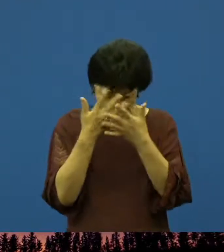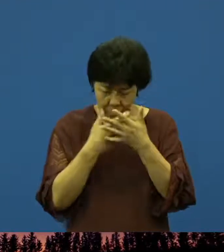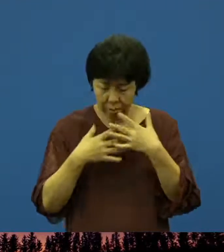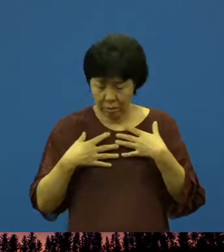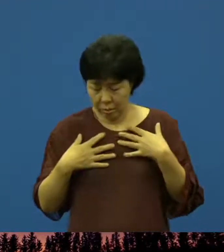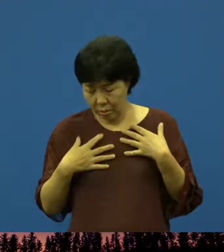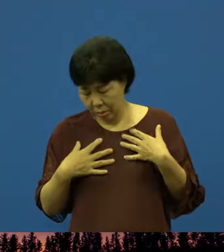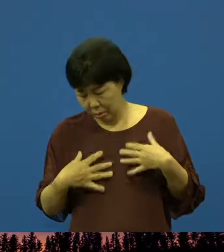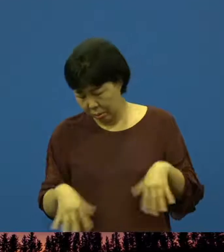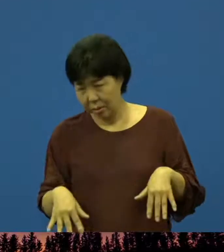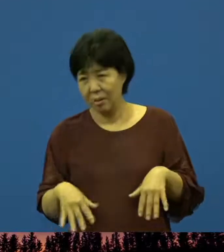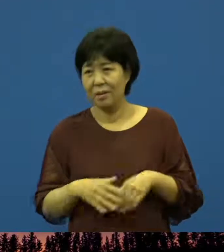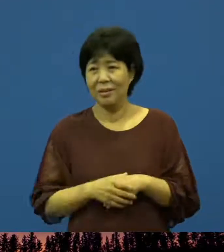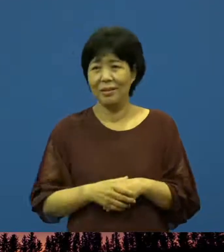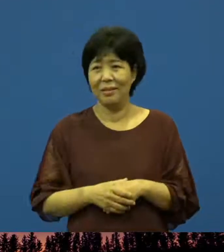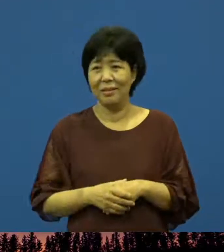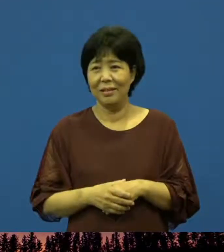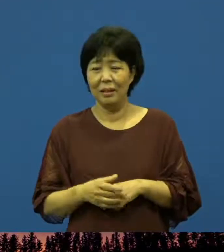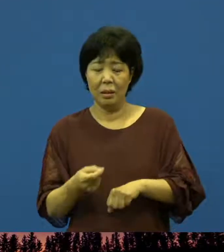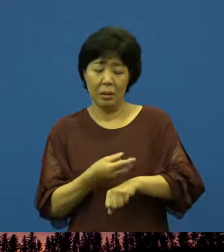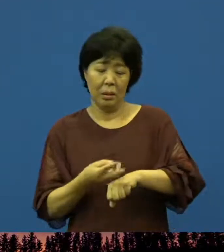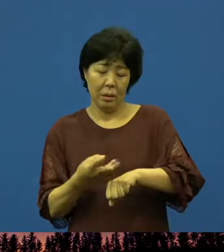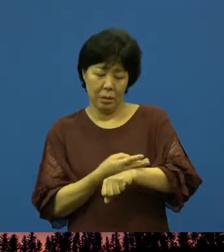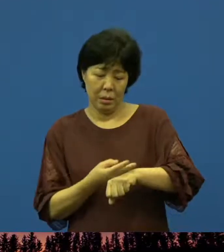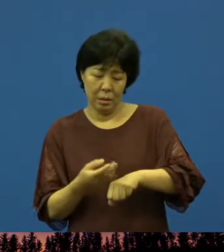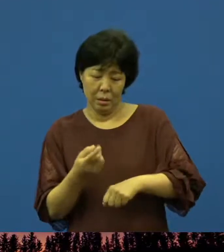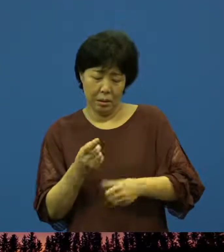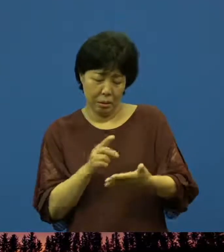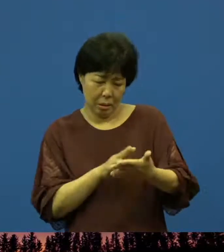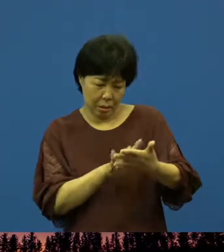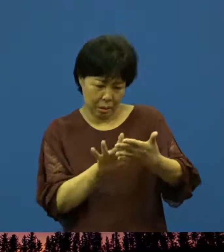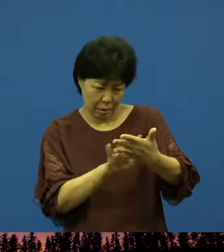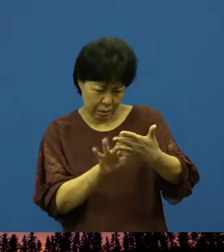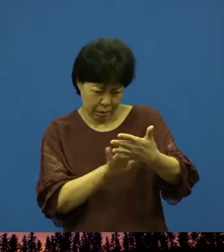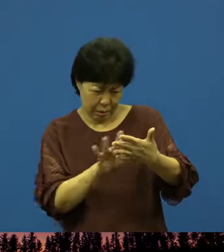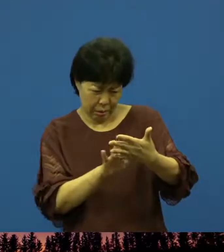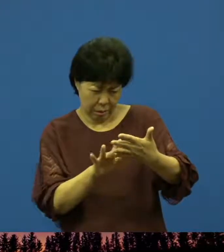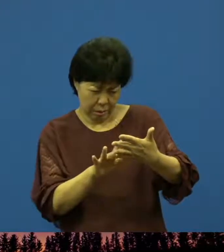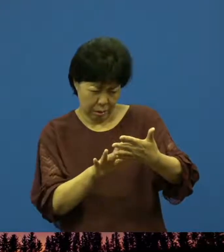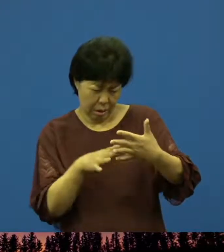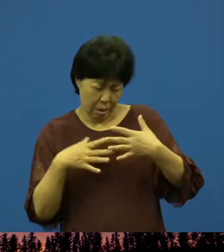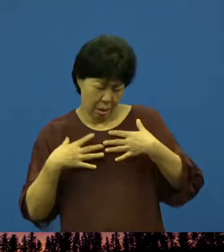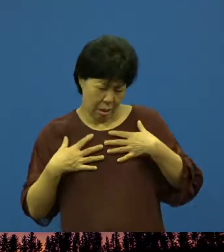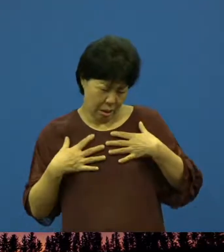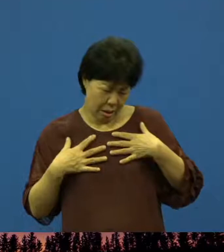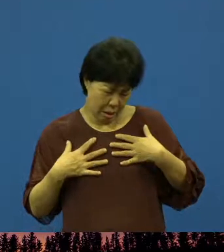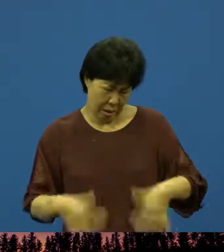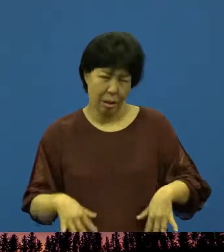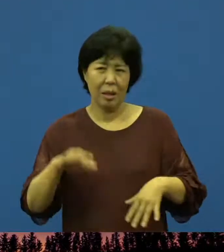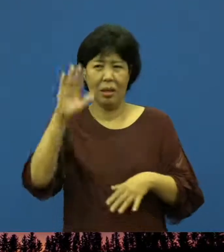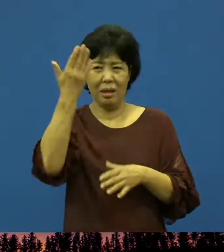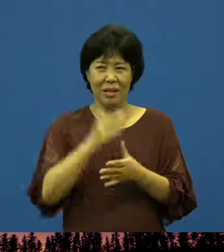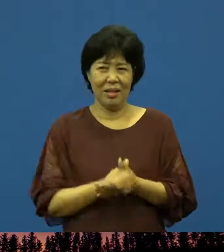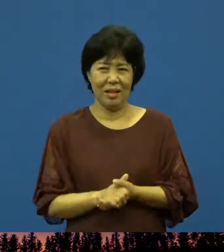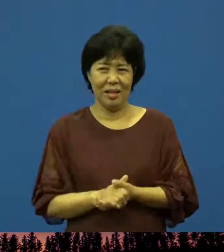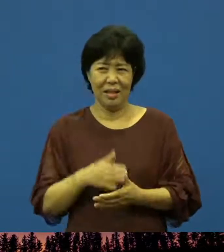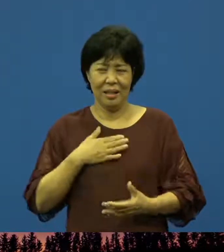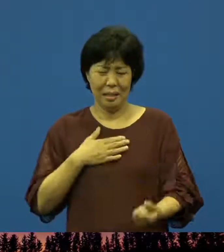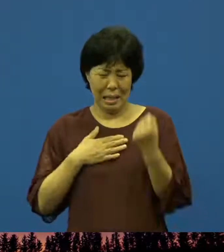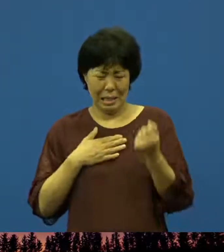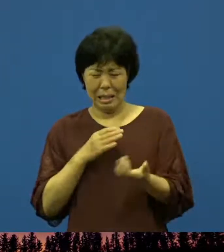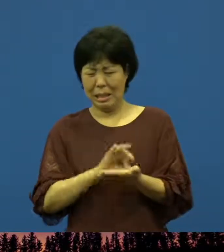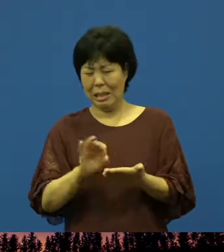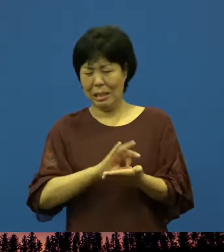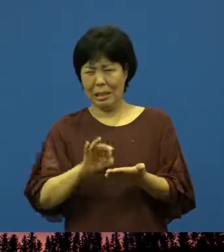피곤해요. 피곤해. 그게 여러분 몇 시간 보면 피곤한 거예요. 피곤해. 어마어마한 에너지를 그 스마트폰 안에 있는 수없는